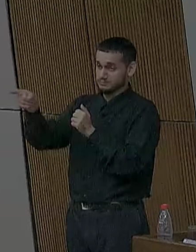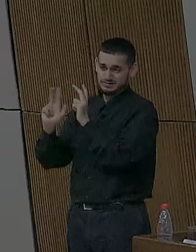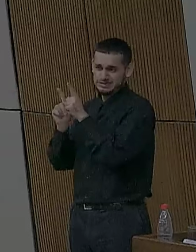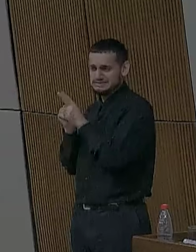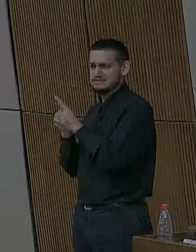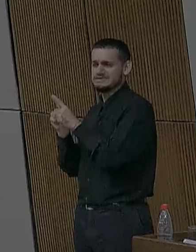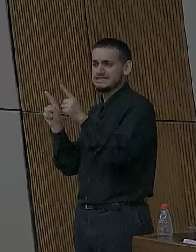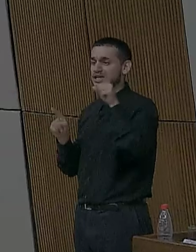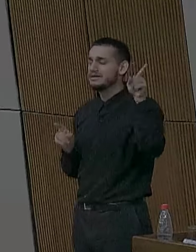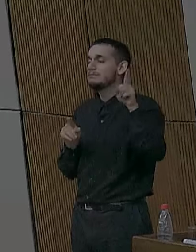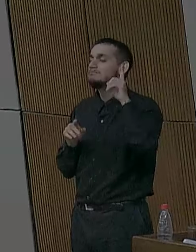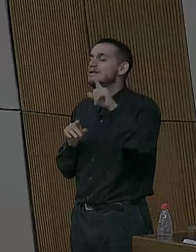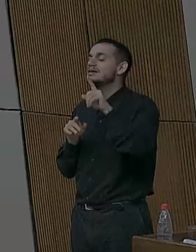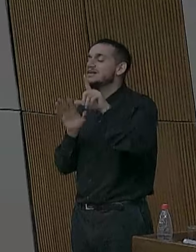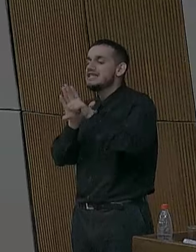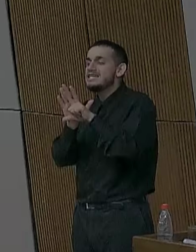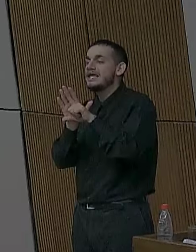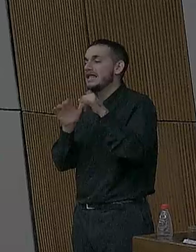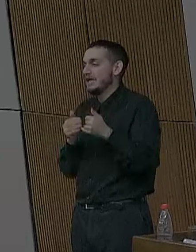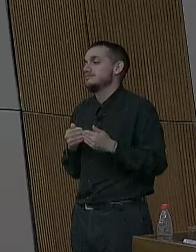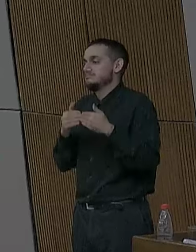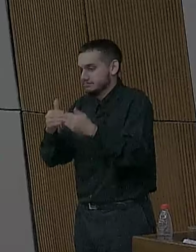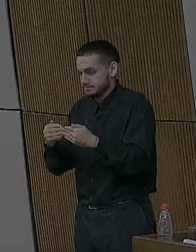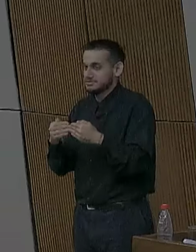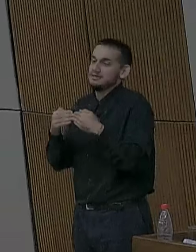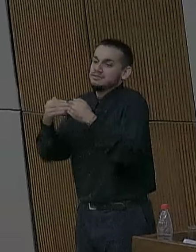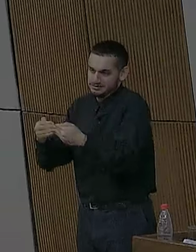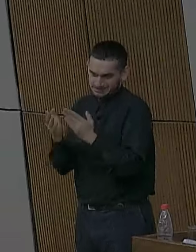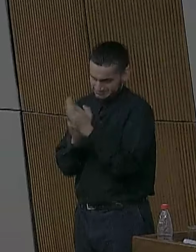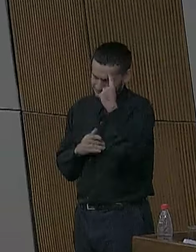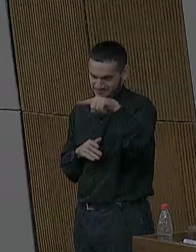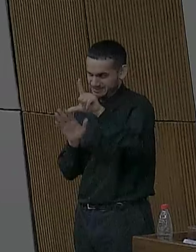veces tedioso, entonces tenemos que empezar a hacer.